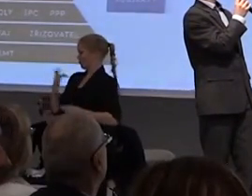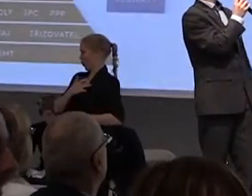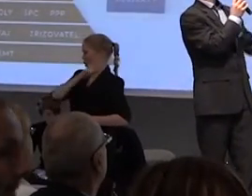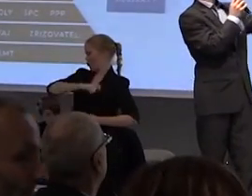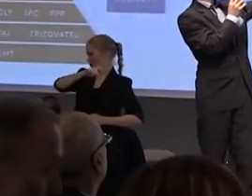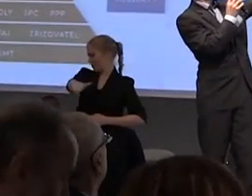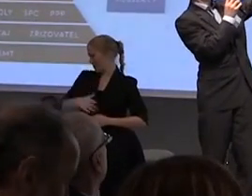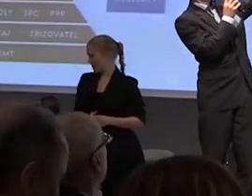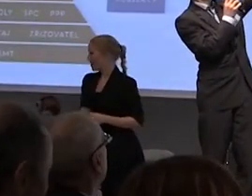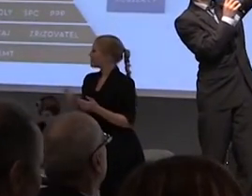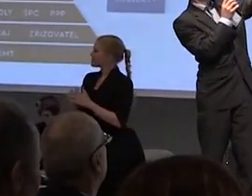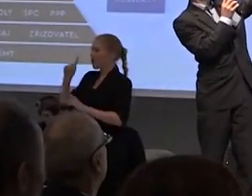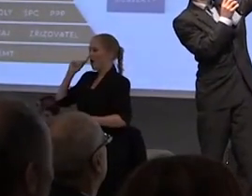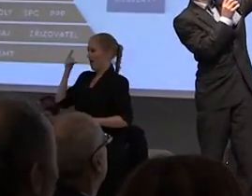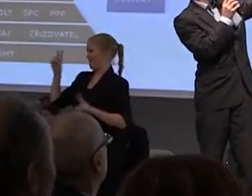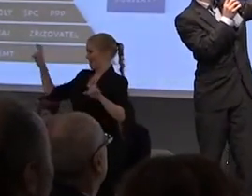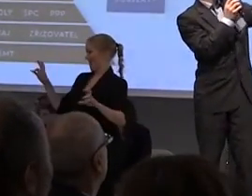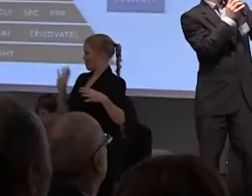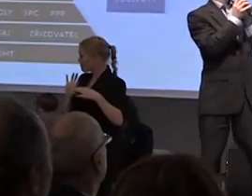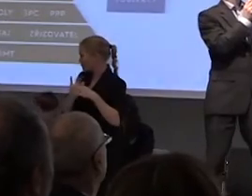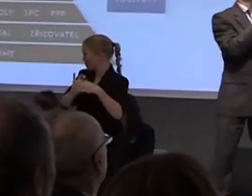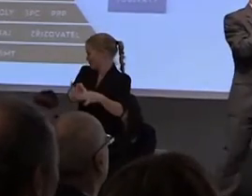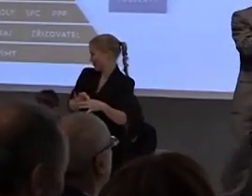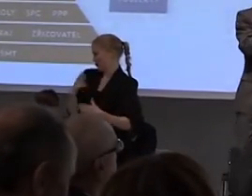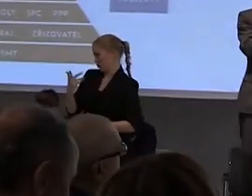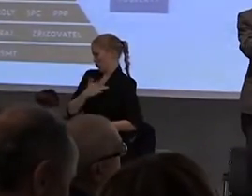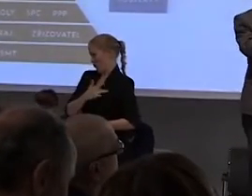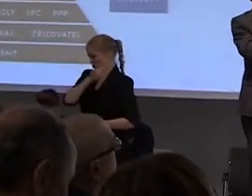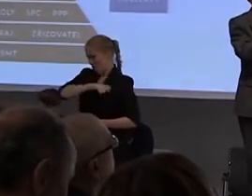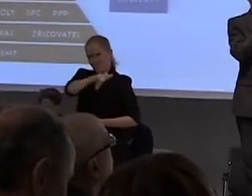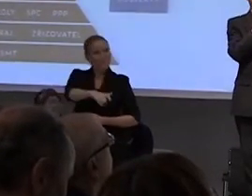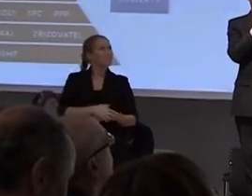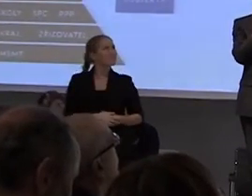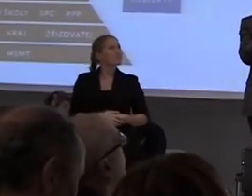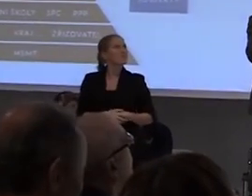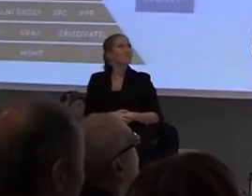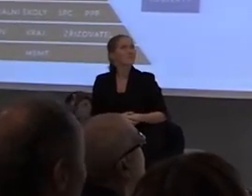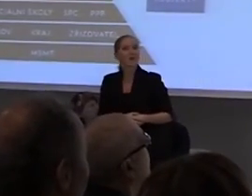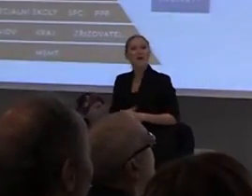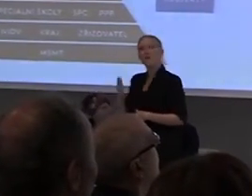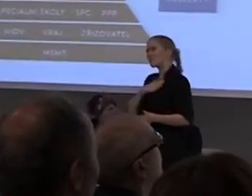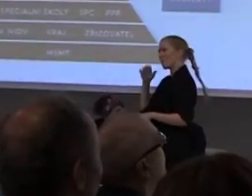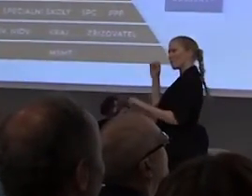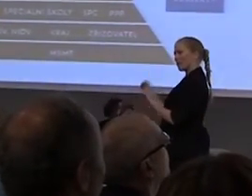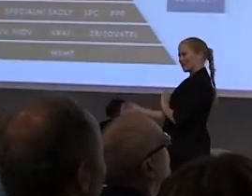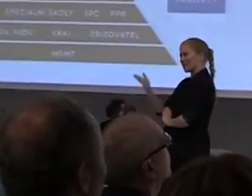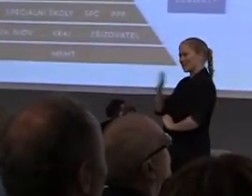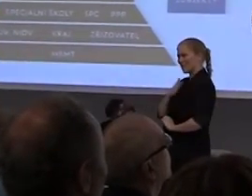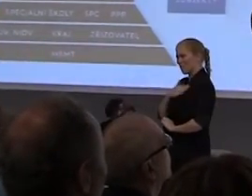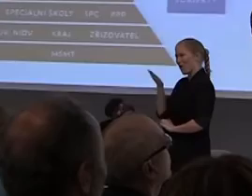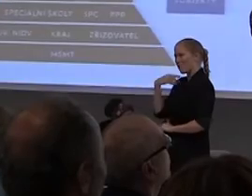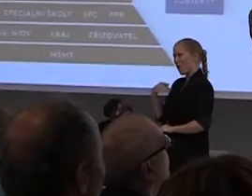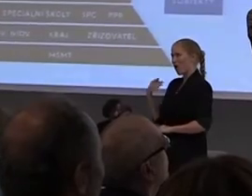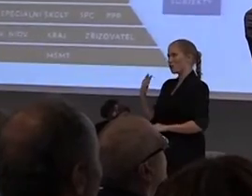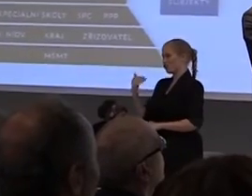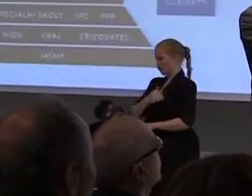to, oč nám jde na případu těch tří postav, které byly v té mé prezentaci uvedené v té škole, to